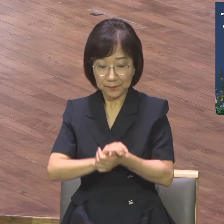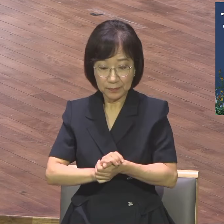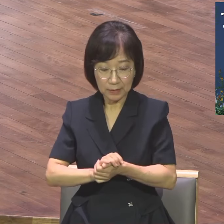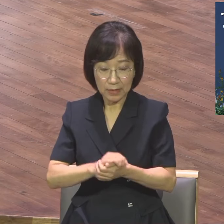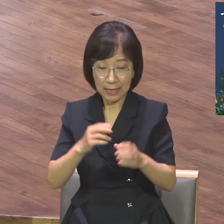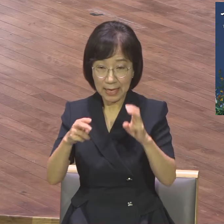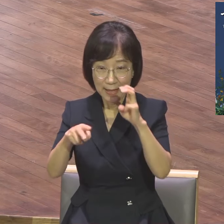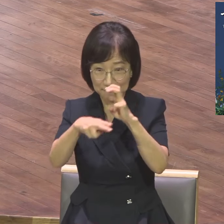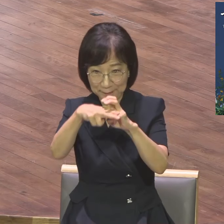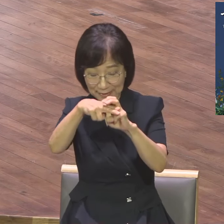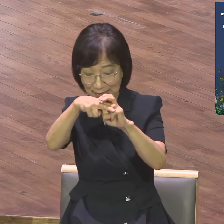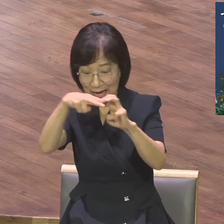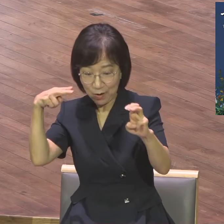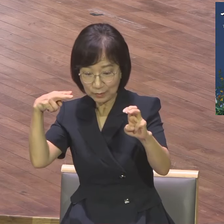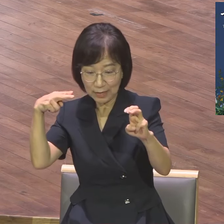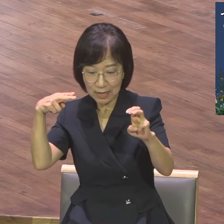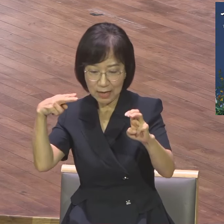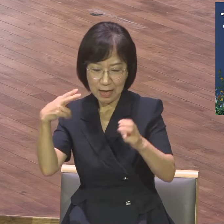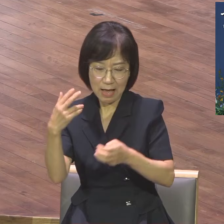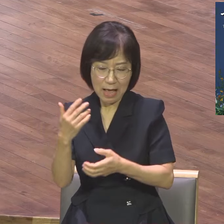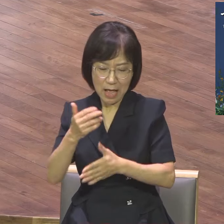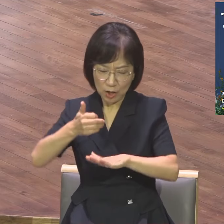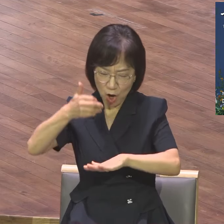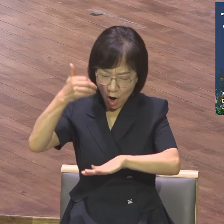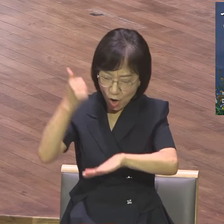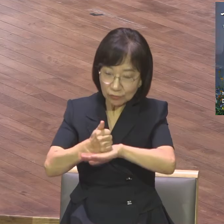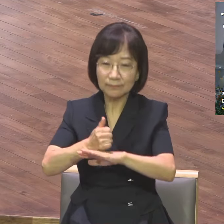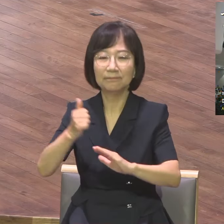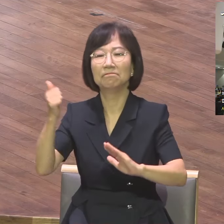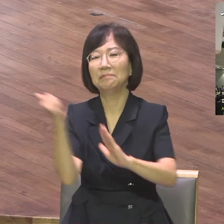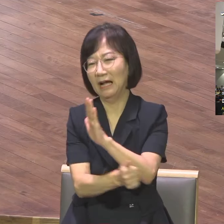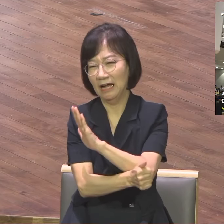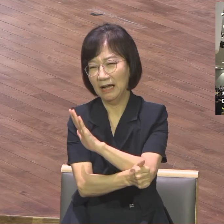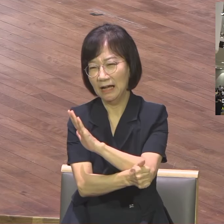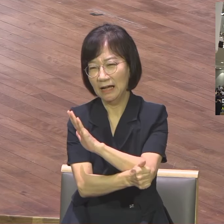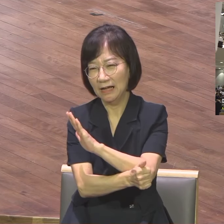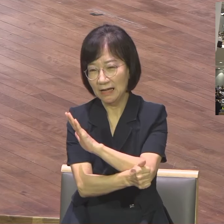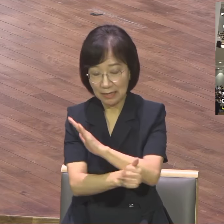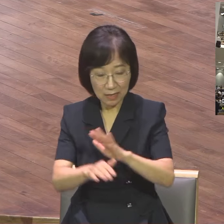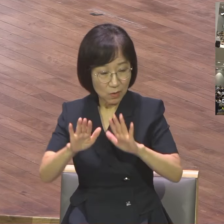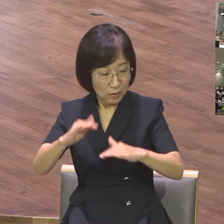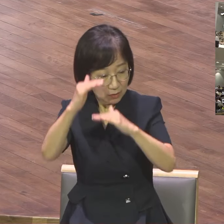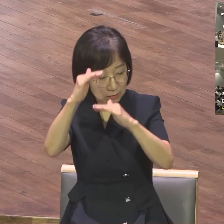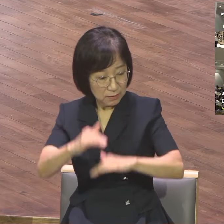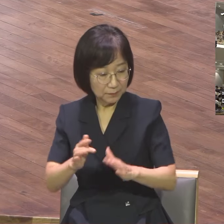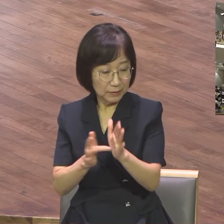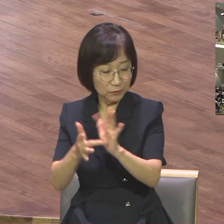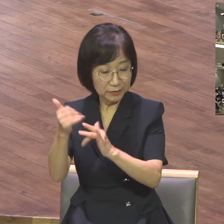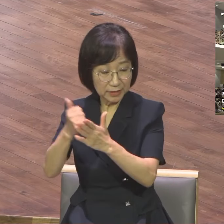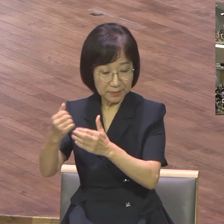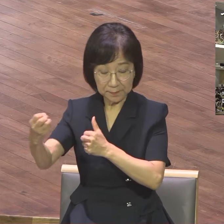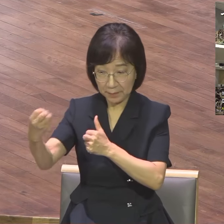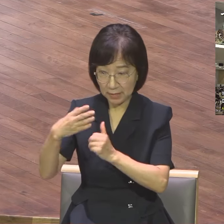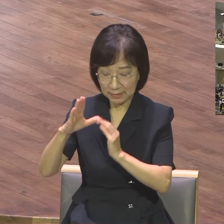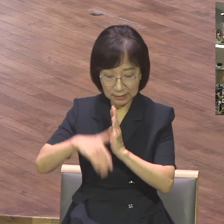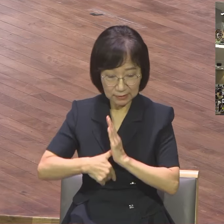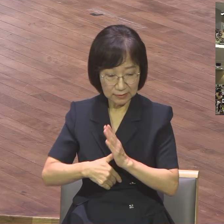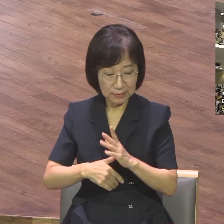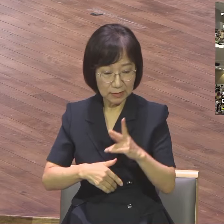끝난 가룟 유다입니다. 43절을 보겠습니다. 예수께서 말씀하실 때 곧 열두